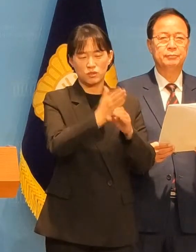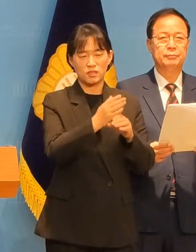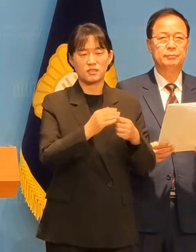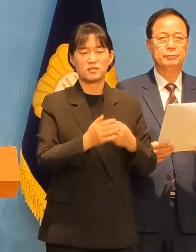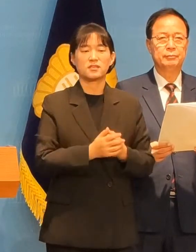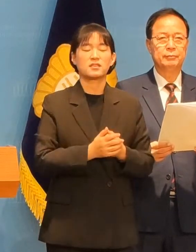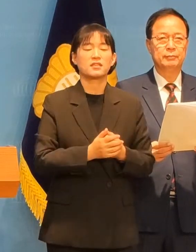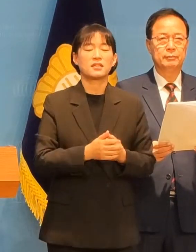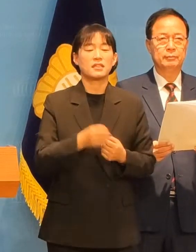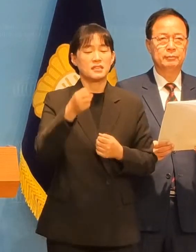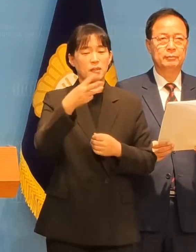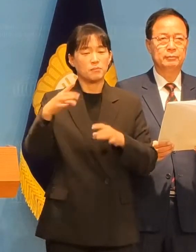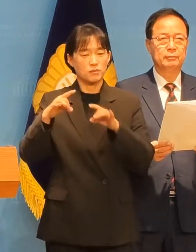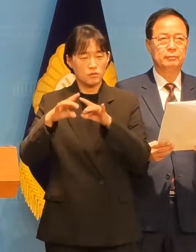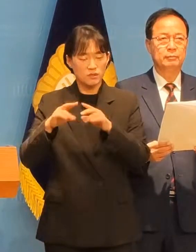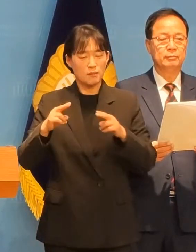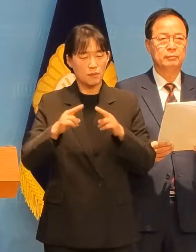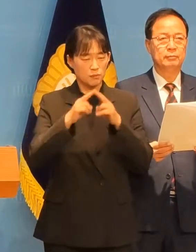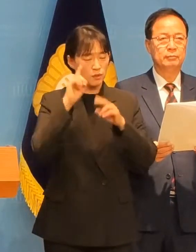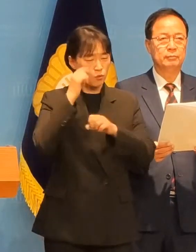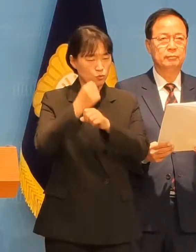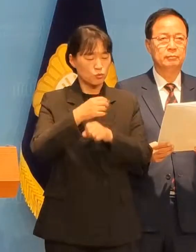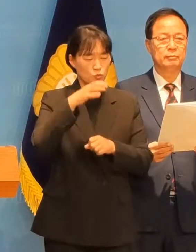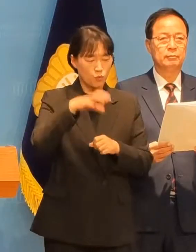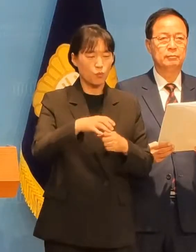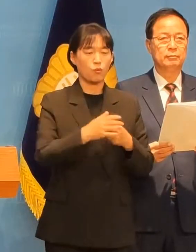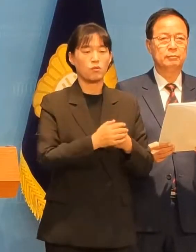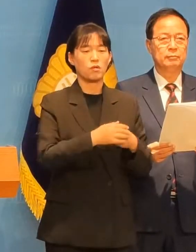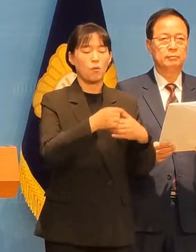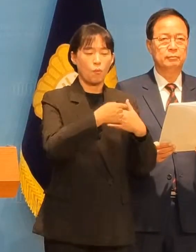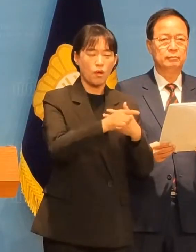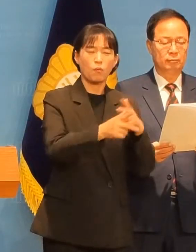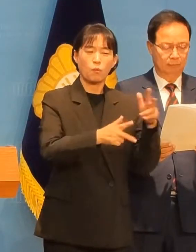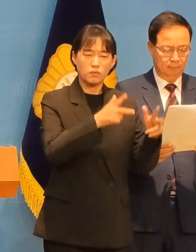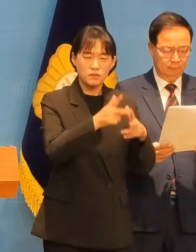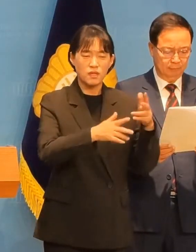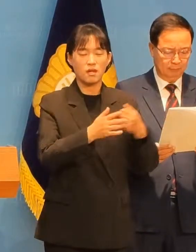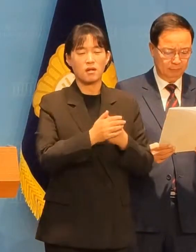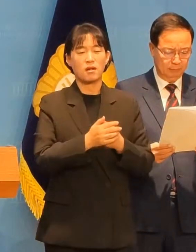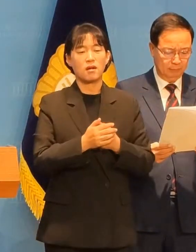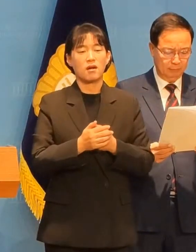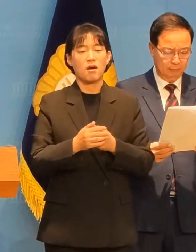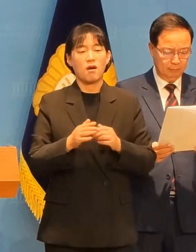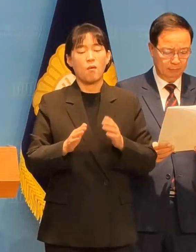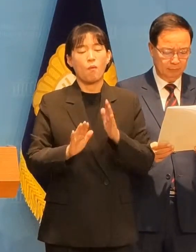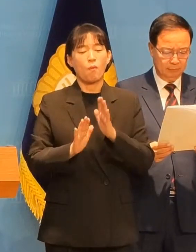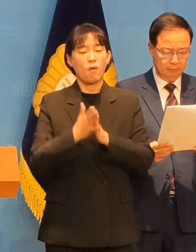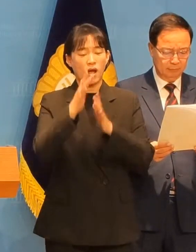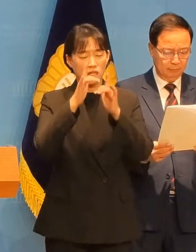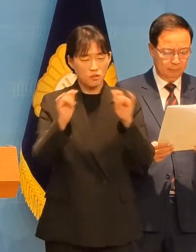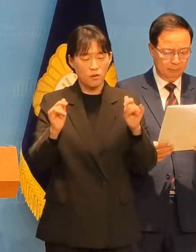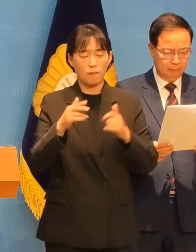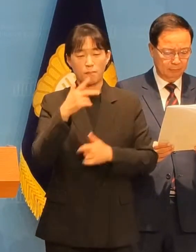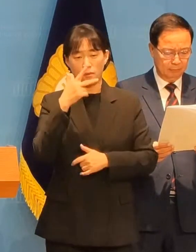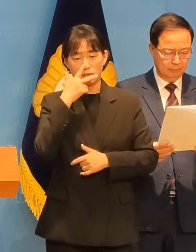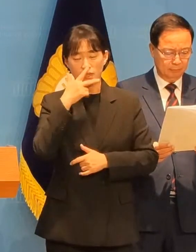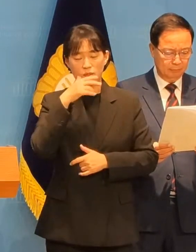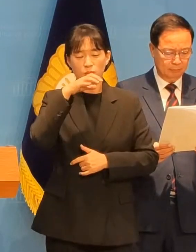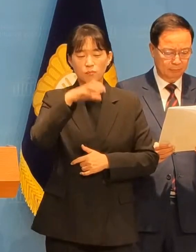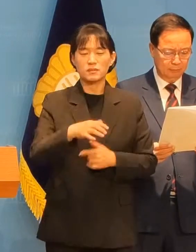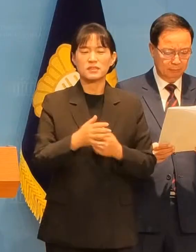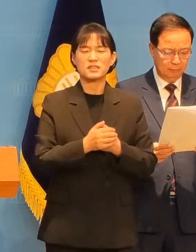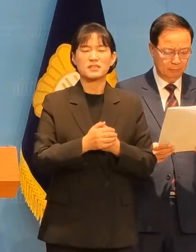소재 삼성전자 반도체 연구소, 그리고 화성, 평택 등 수도권에 흩어져 있는